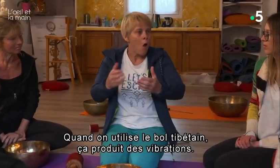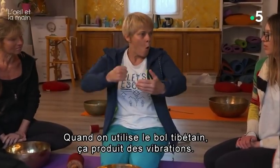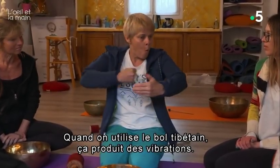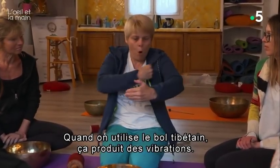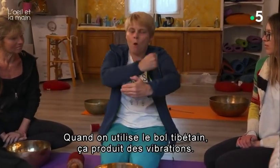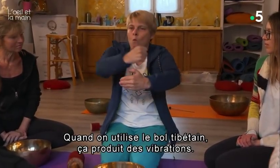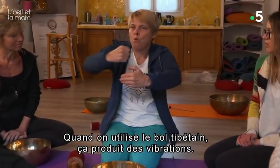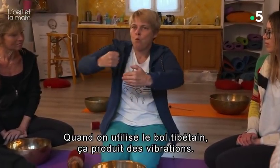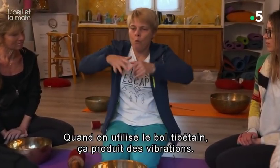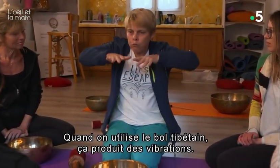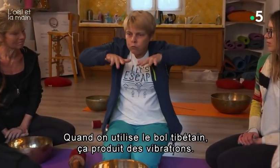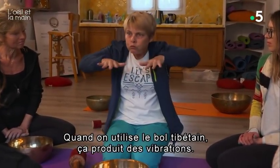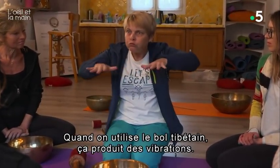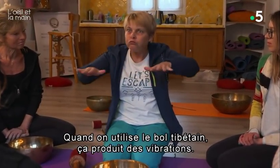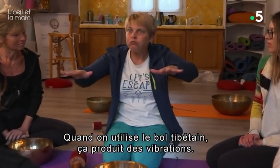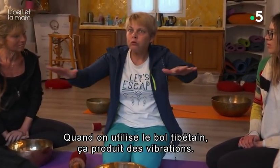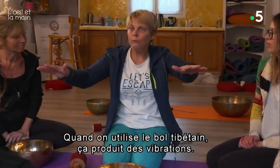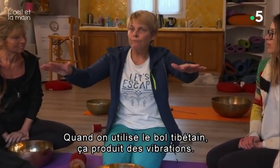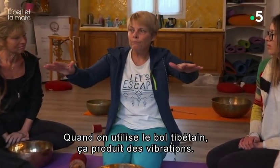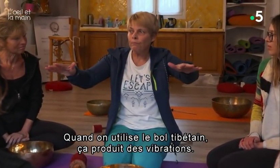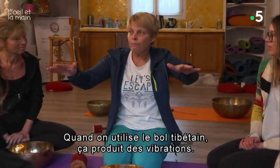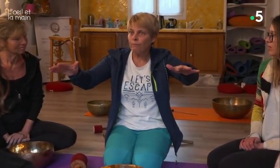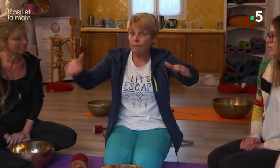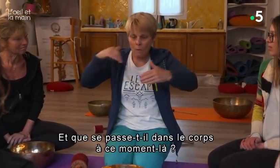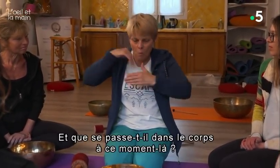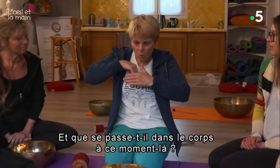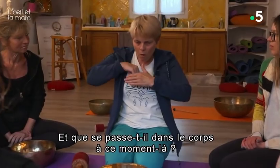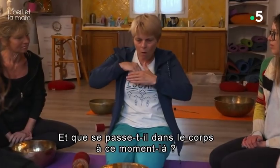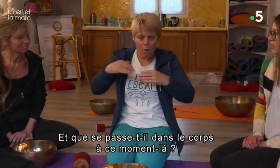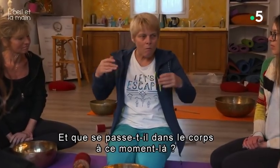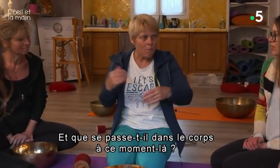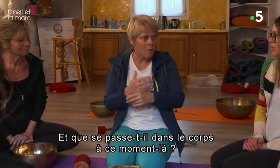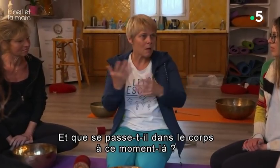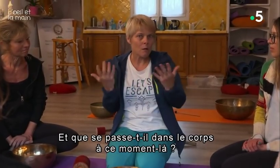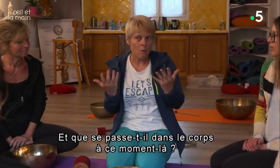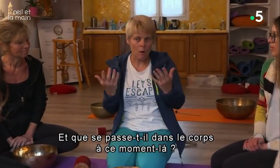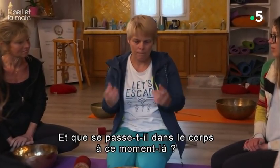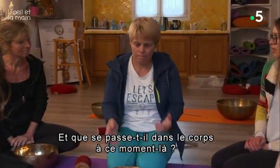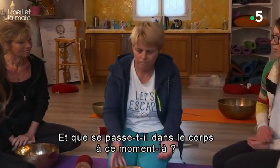bol tibétain, ça produit des vibrations. Et que se passe-t-il dans le corps à ce moment-là ?